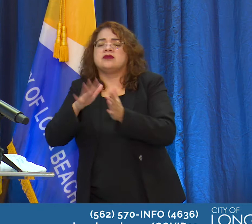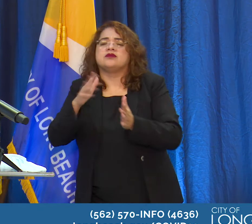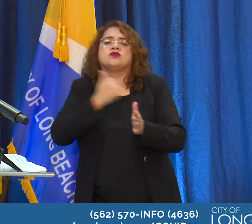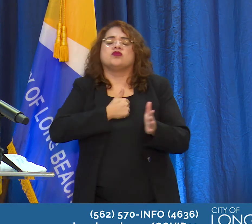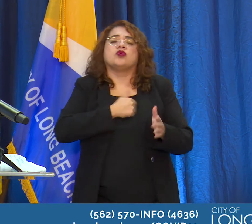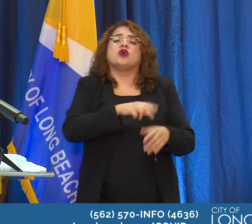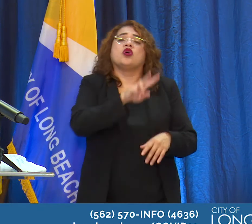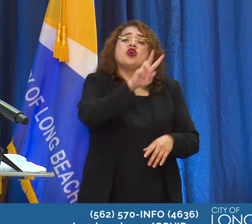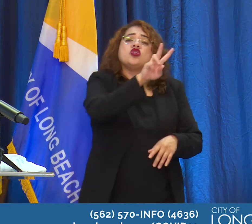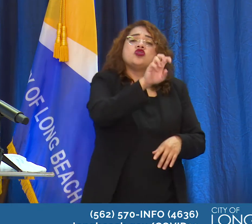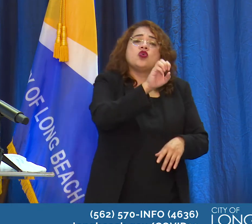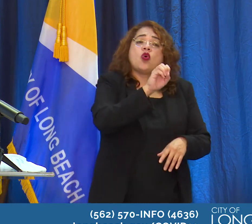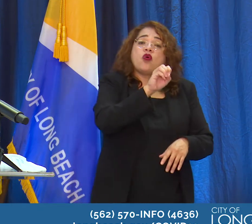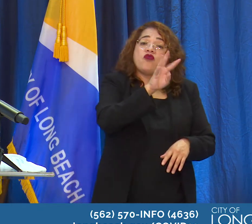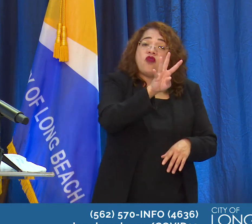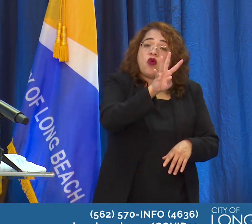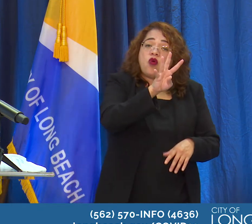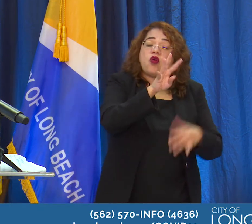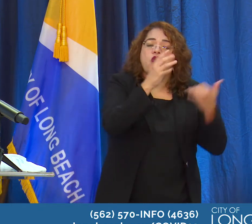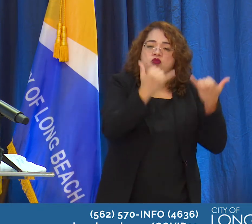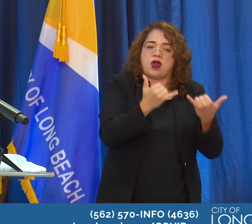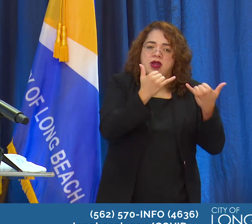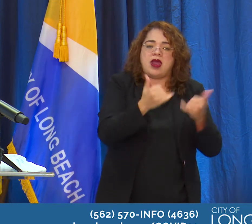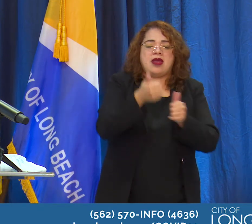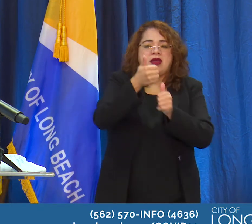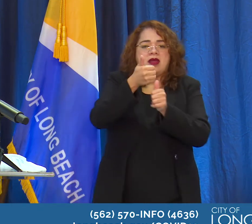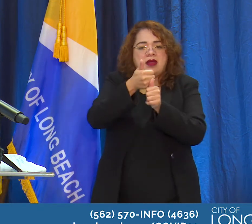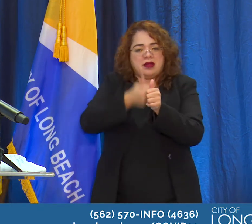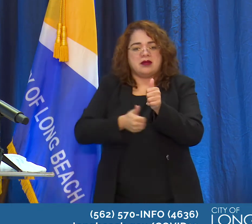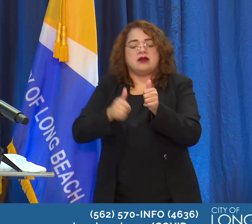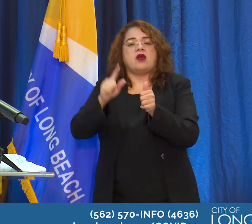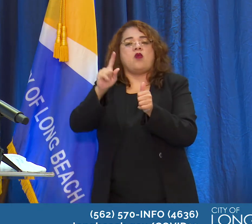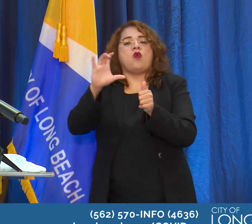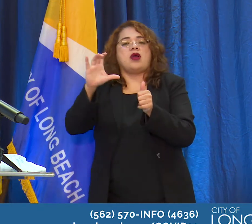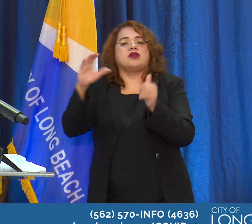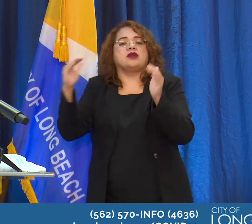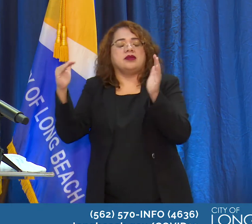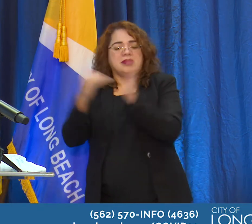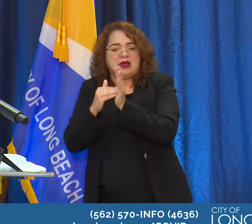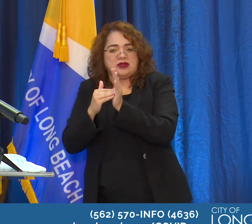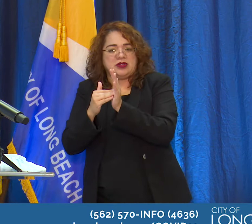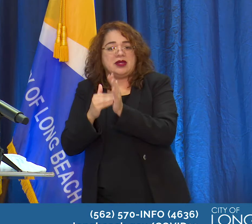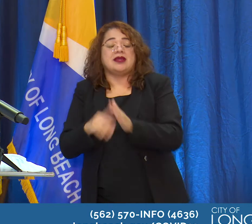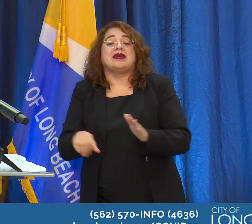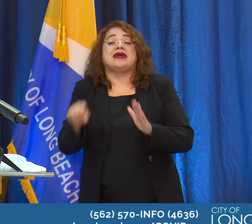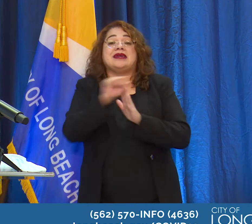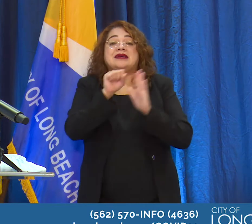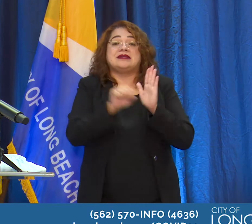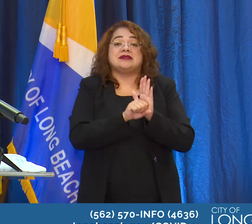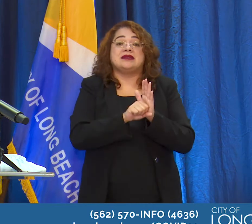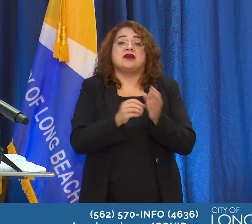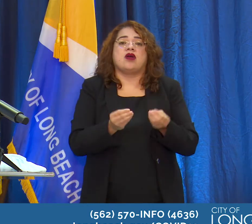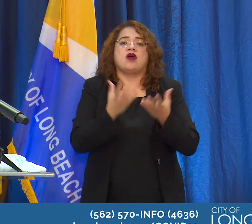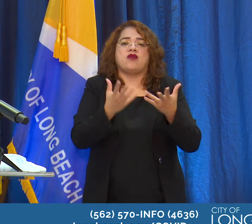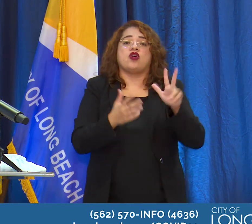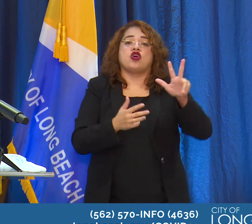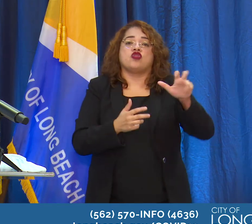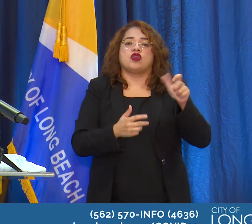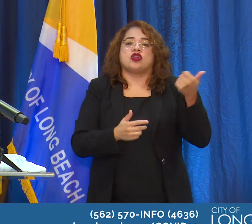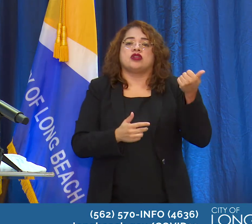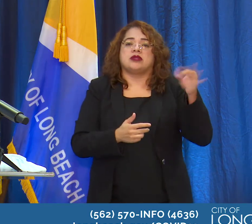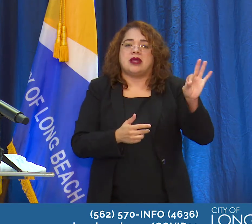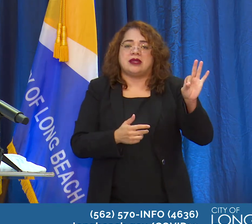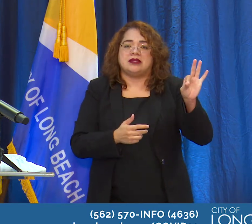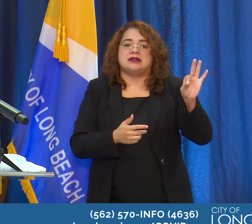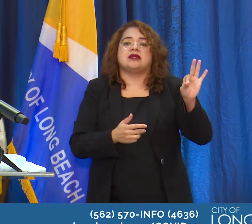Son 204 exámenes que estamos ofreciendo por cada 100,000 y el estado ofrece 319.